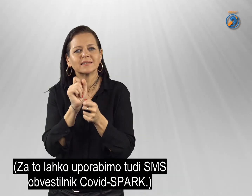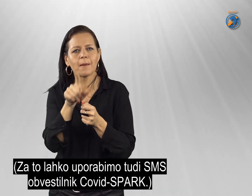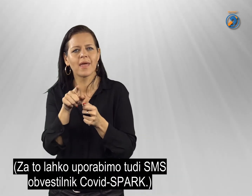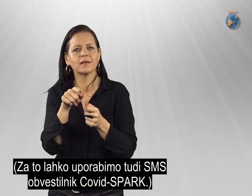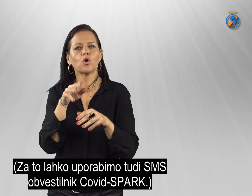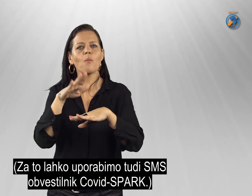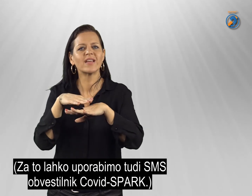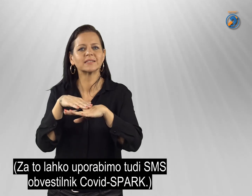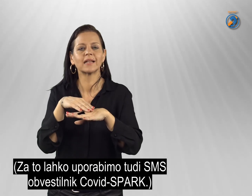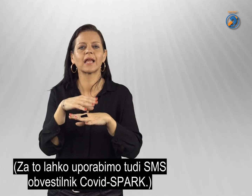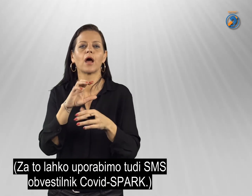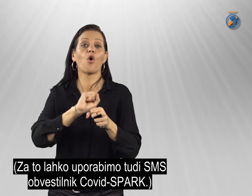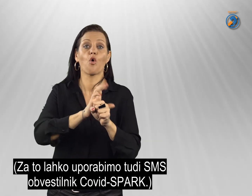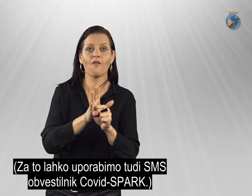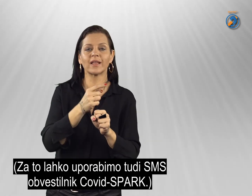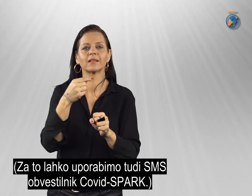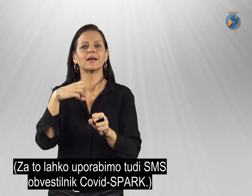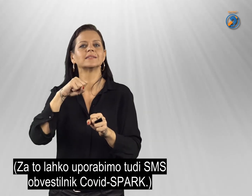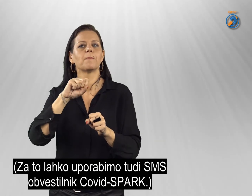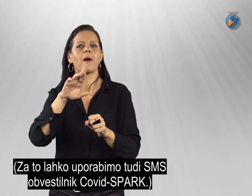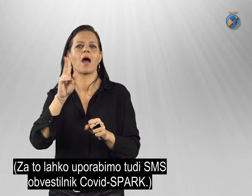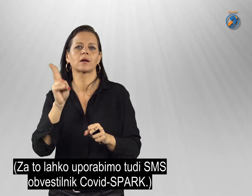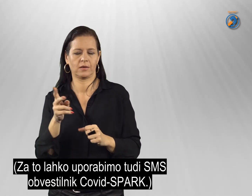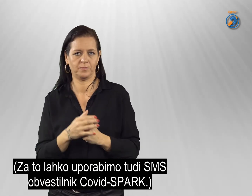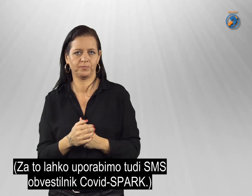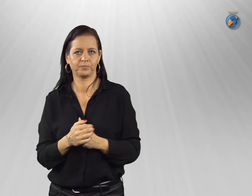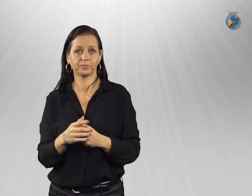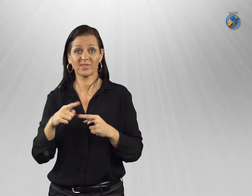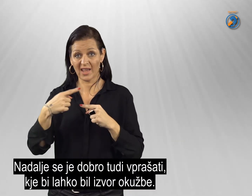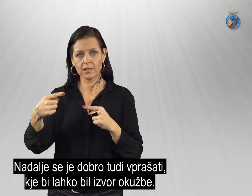uporabimo tudi SMS obvestilnik Covid Spark.